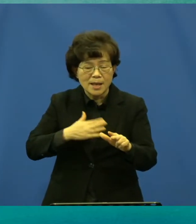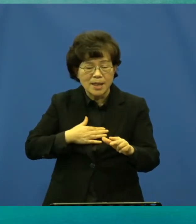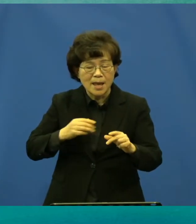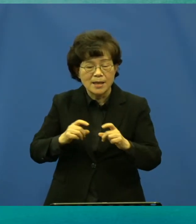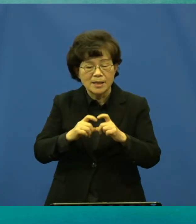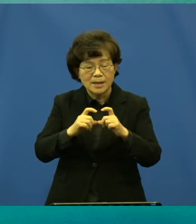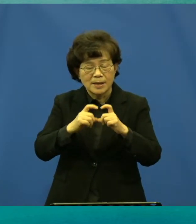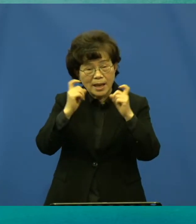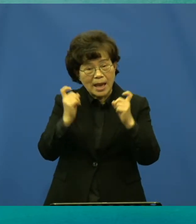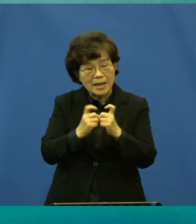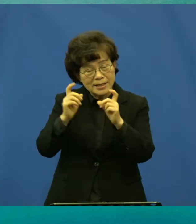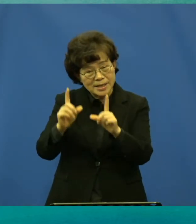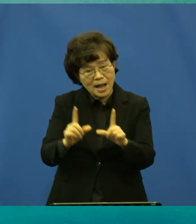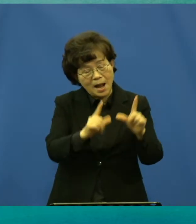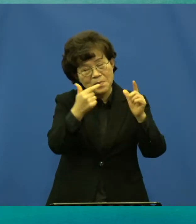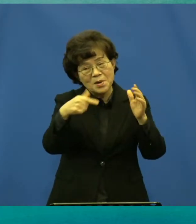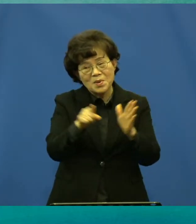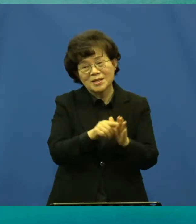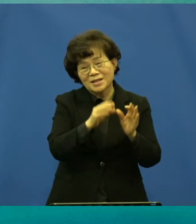하는 것.